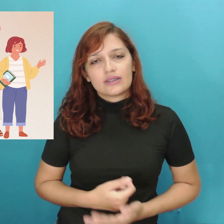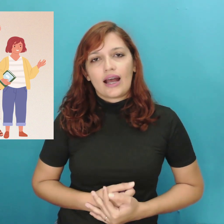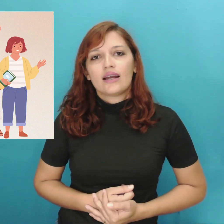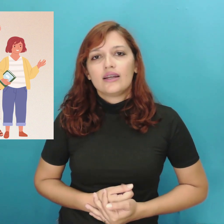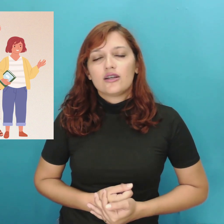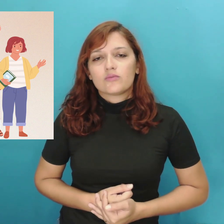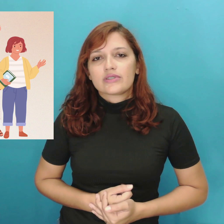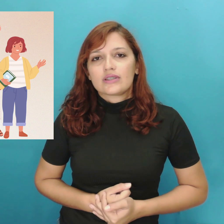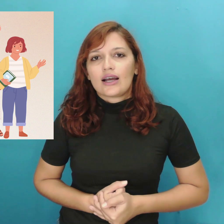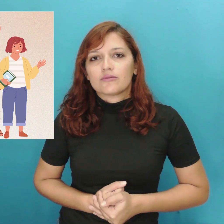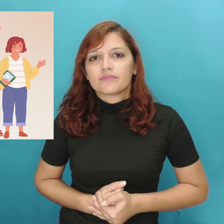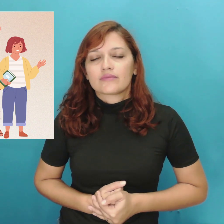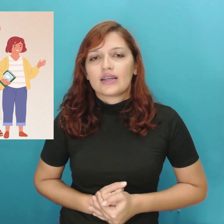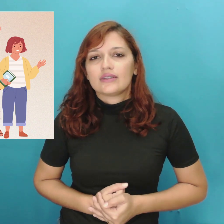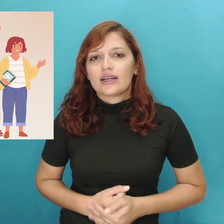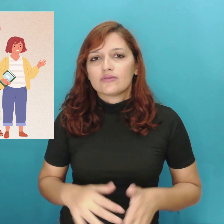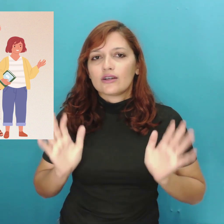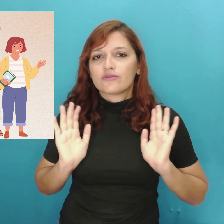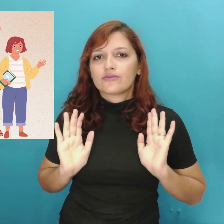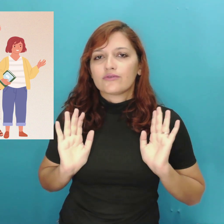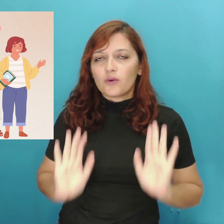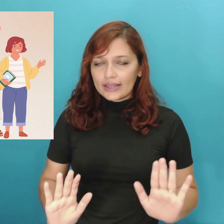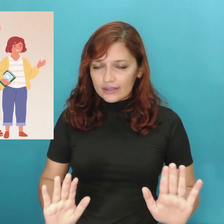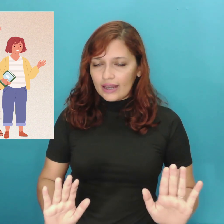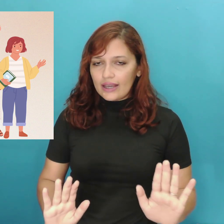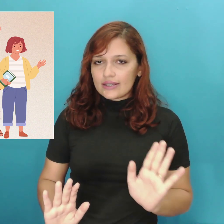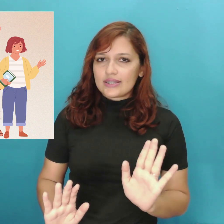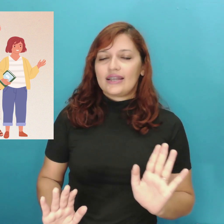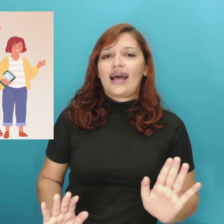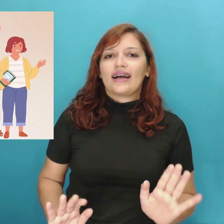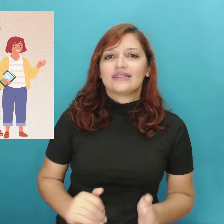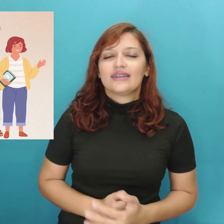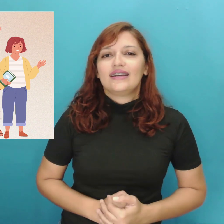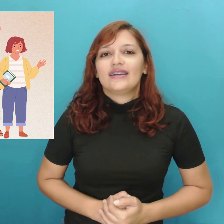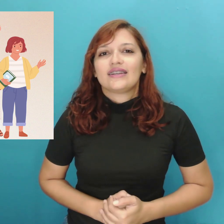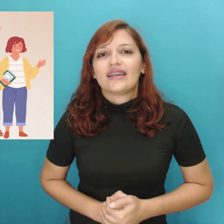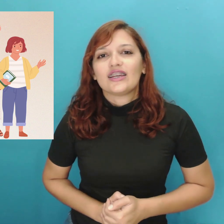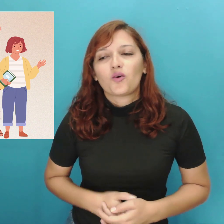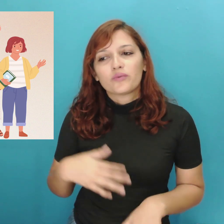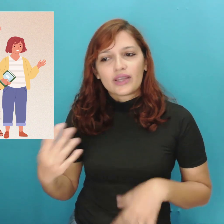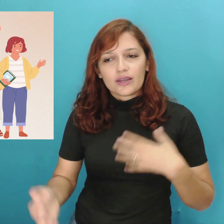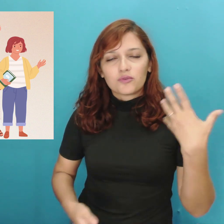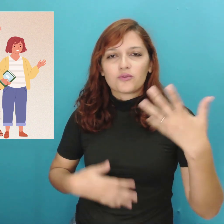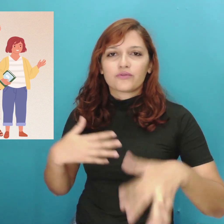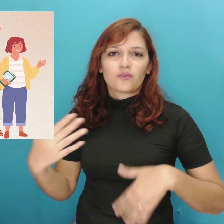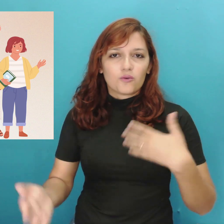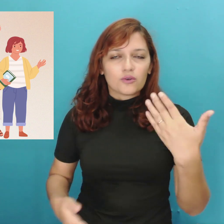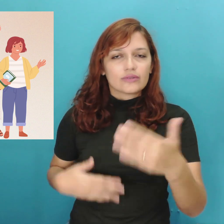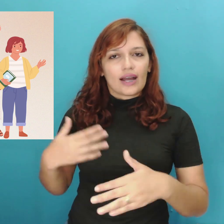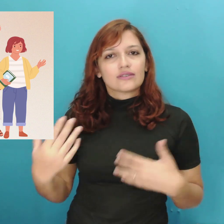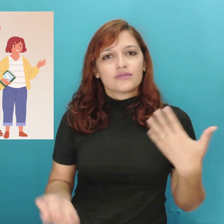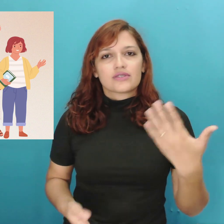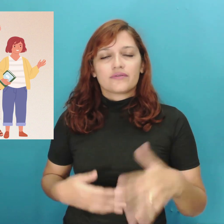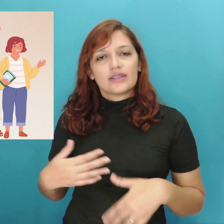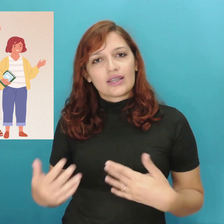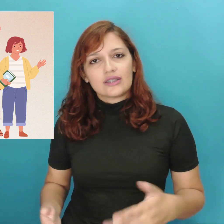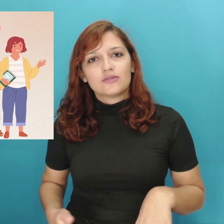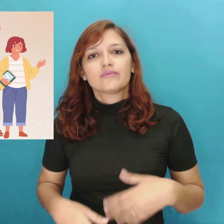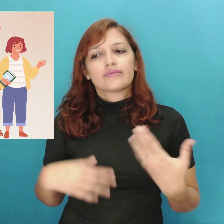dar um sinal. Então, não aguenta aí a ansiedade, que com o tempo, com o contato que você vai tendo, aí